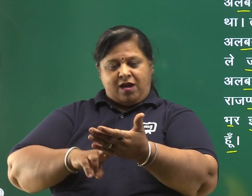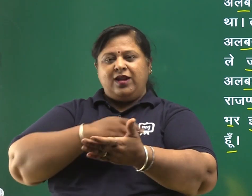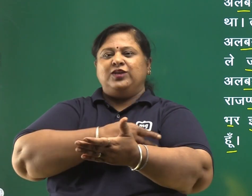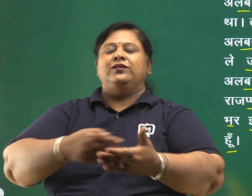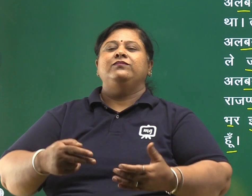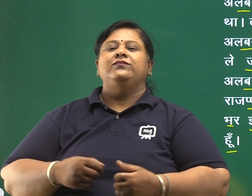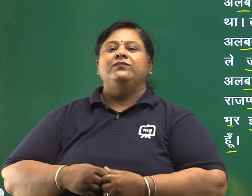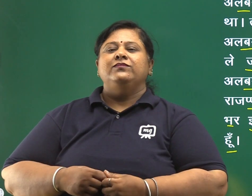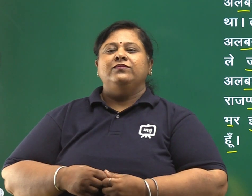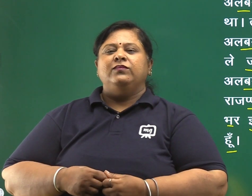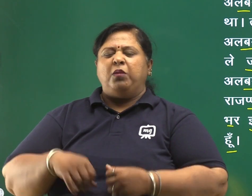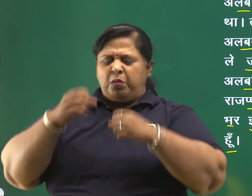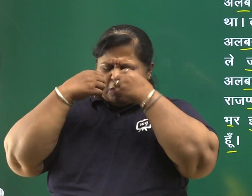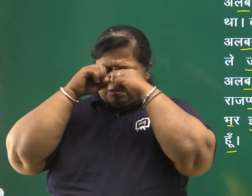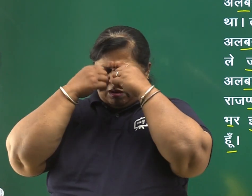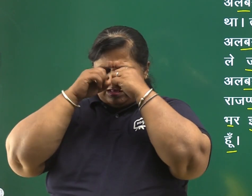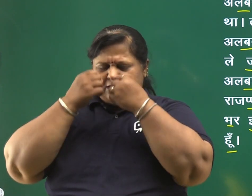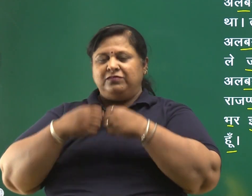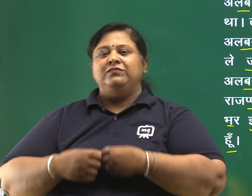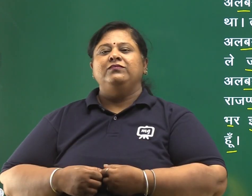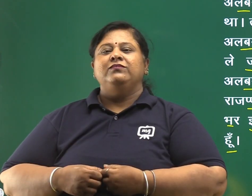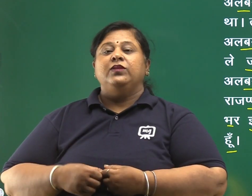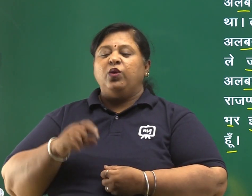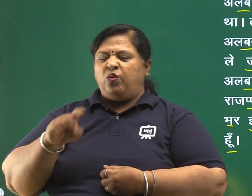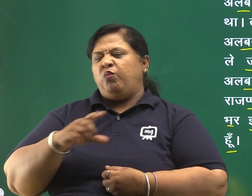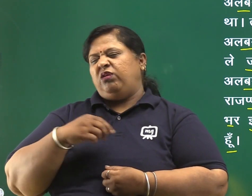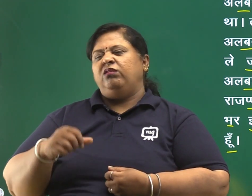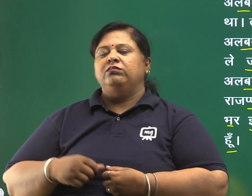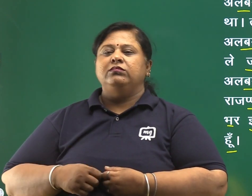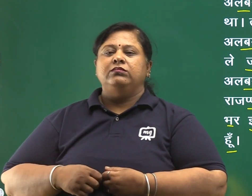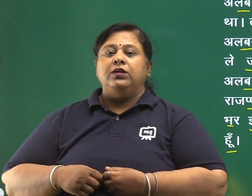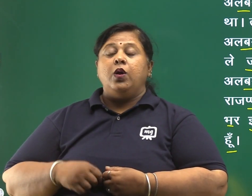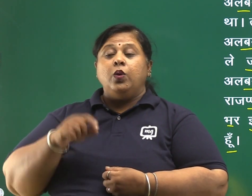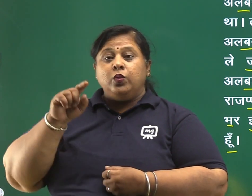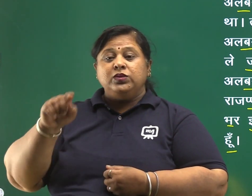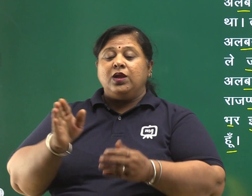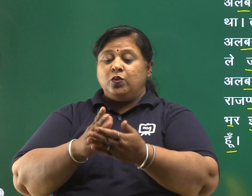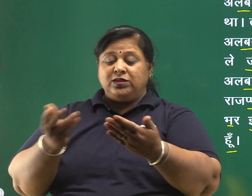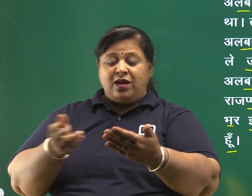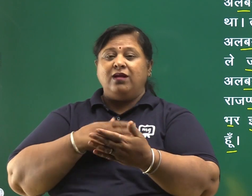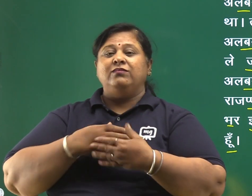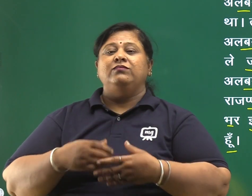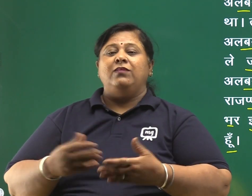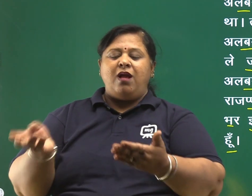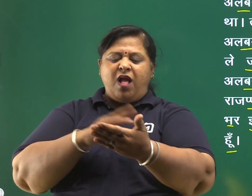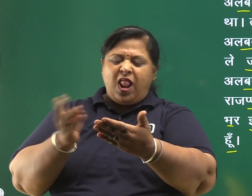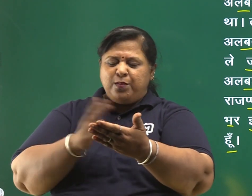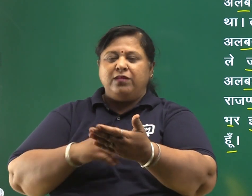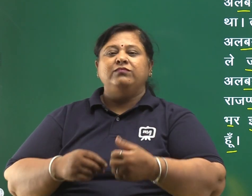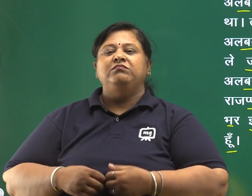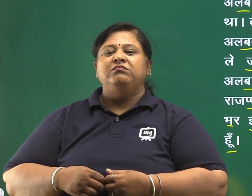नागराजन रो रहा था क्योंकि उसे उसका